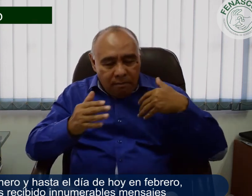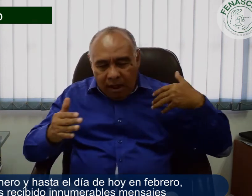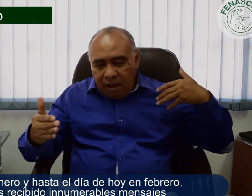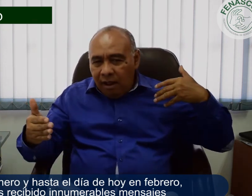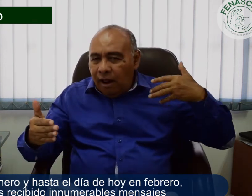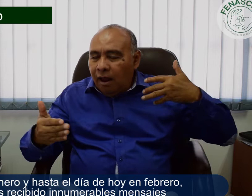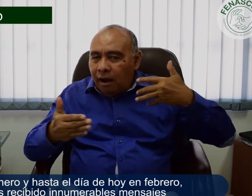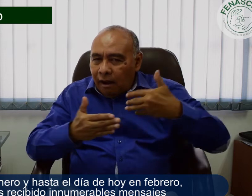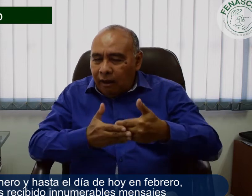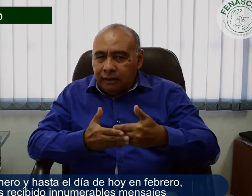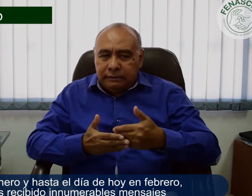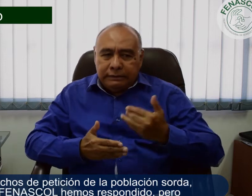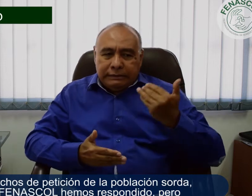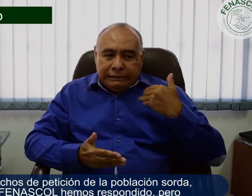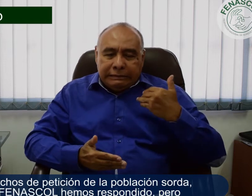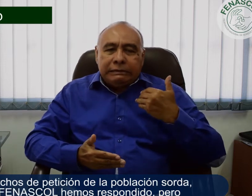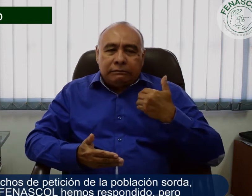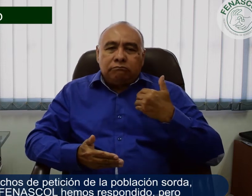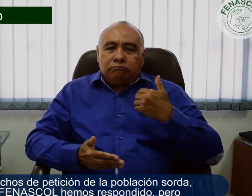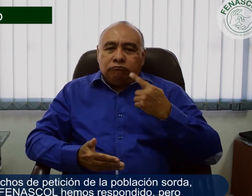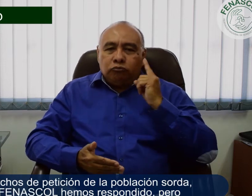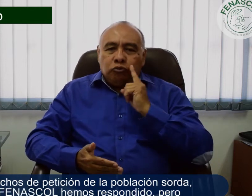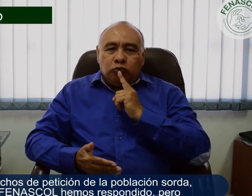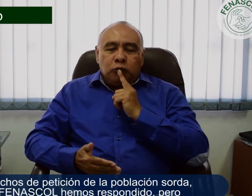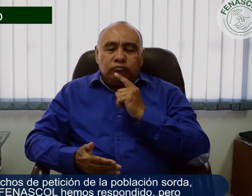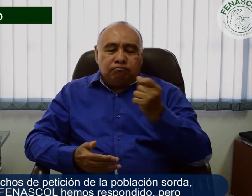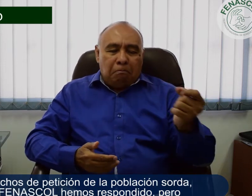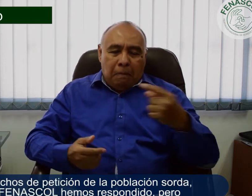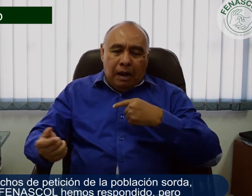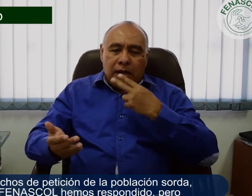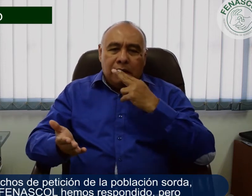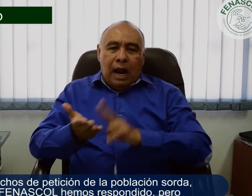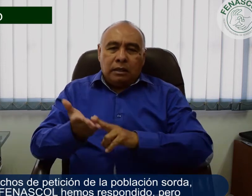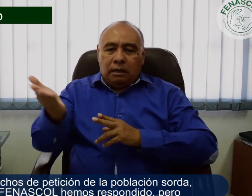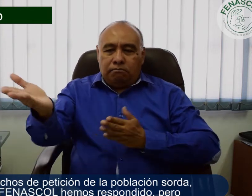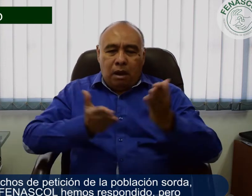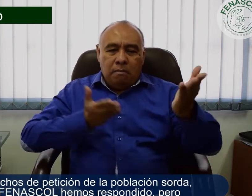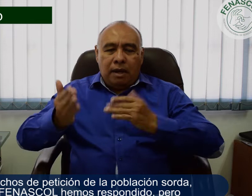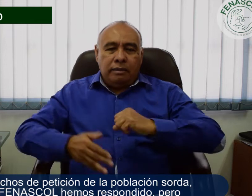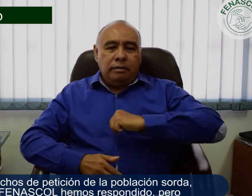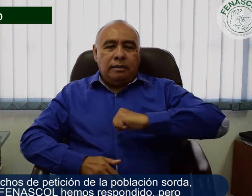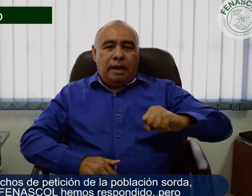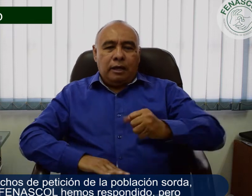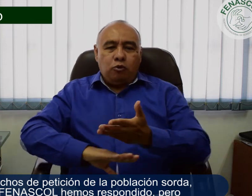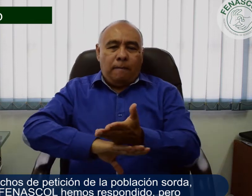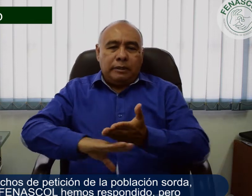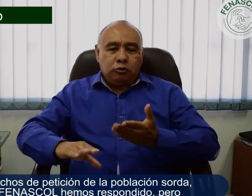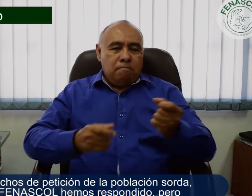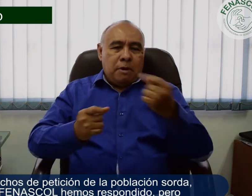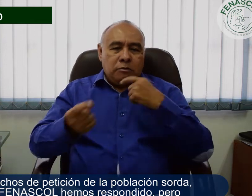innumerables mensajes, cartas, derechos de petición de la población sorda y desde FENASCOL hemos